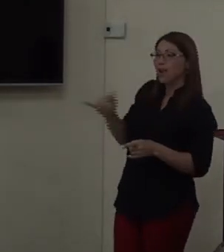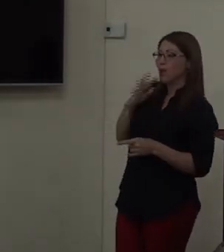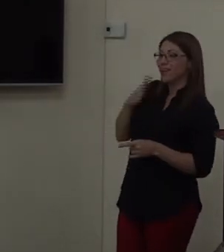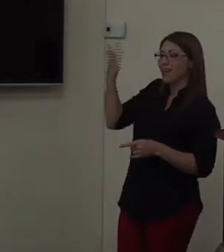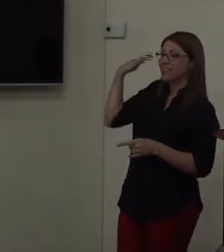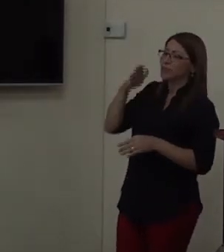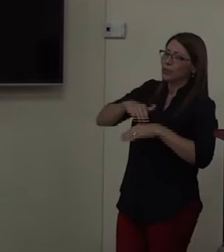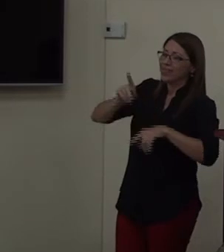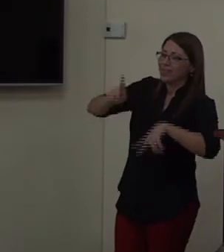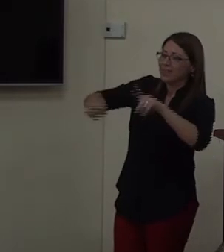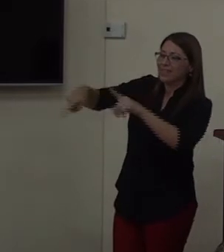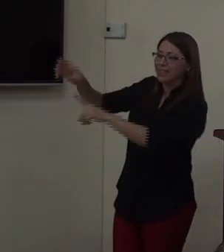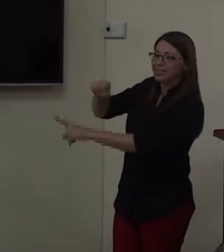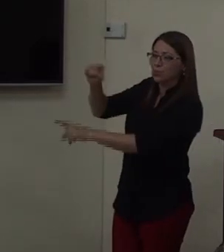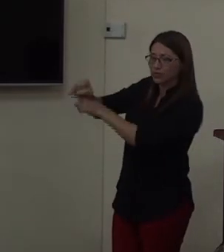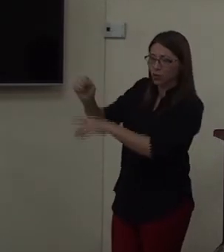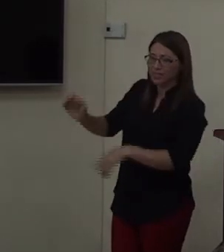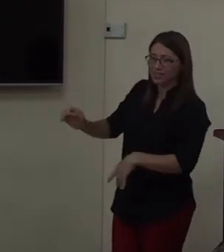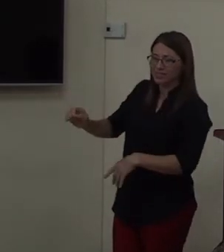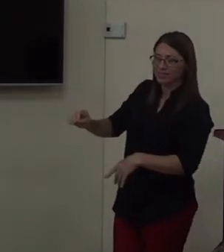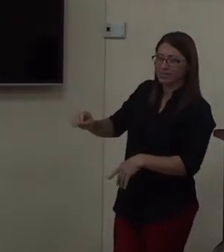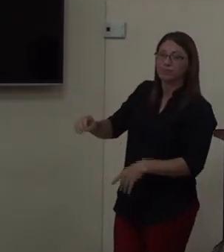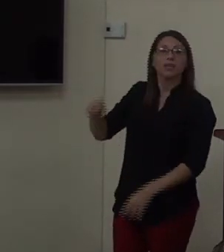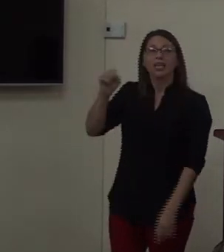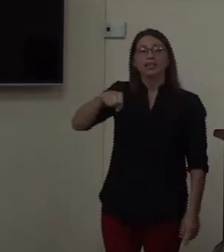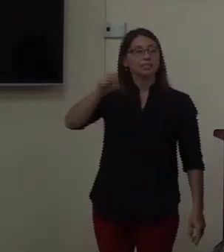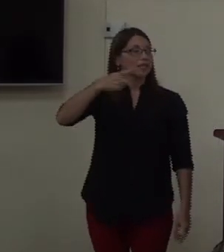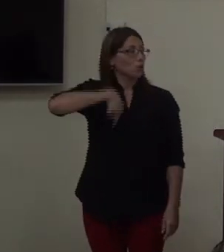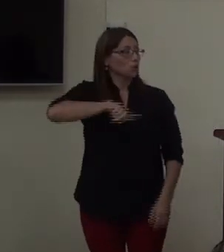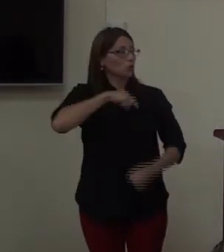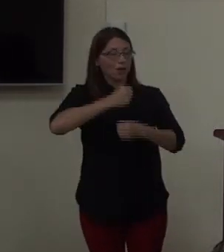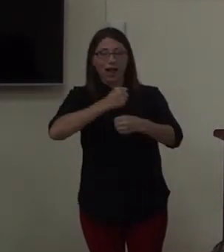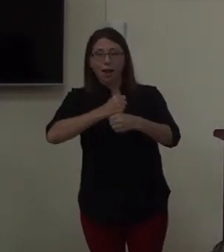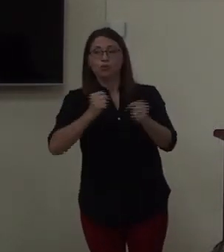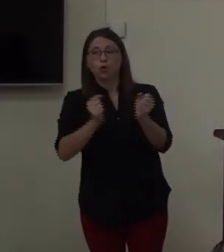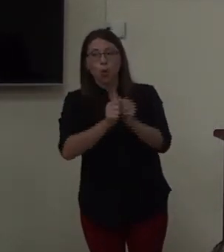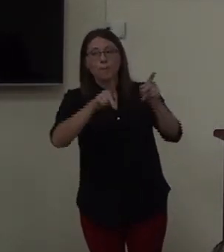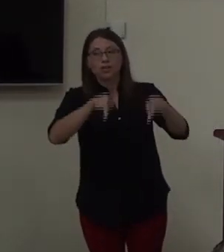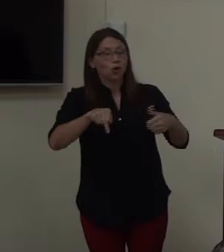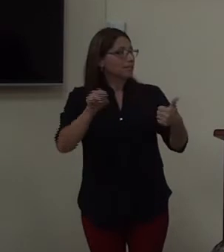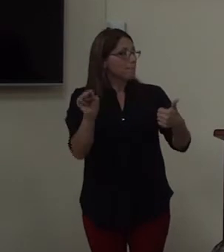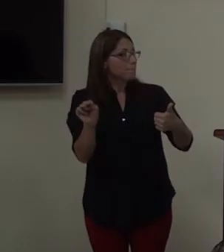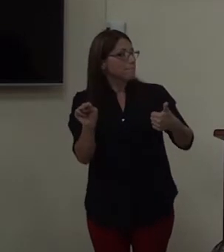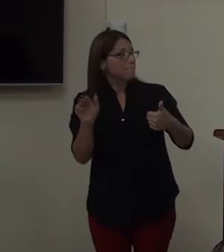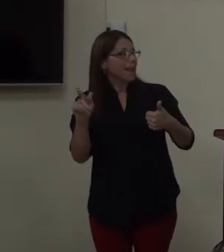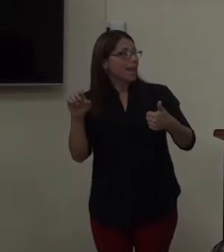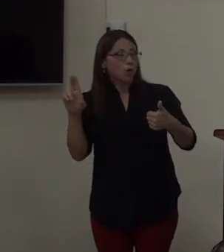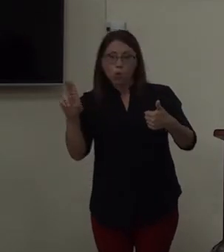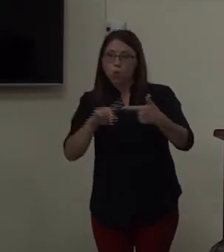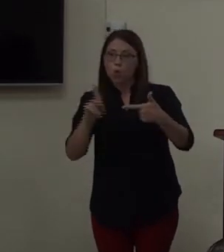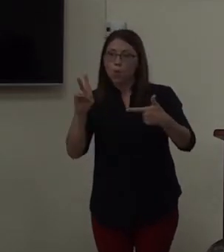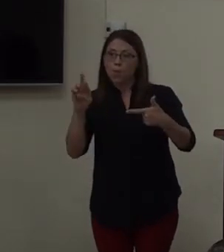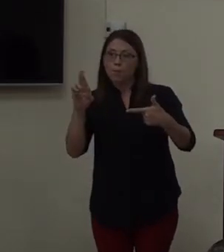de situaciones. Entonces, sí, nosotros trabajamos con personas malecos, bribris y de la lengua